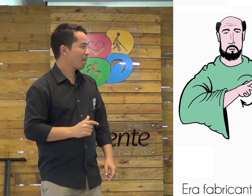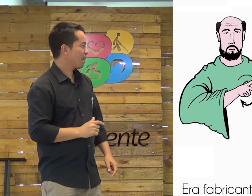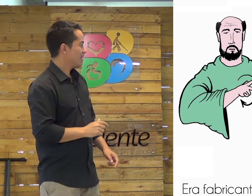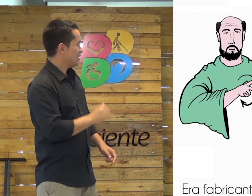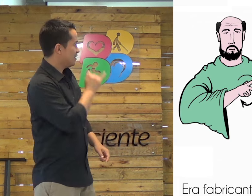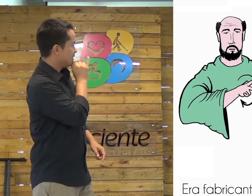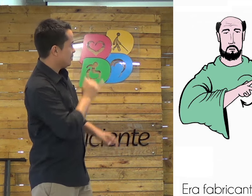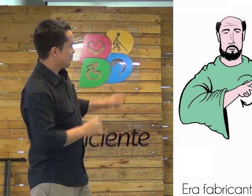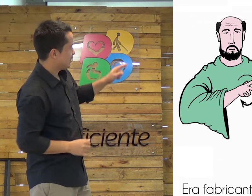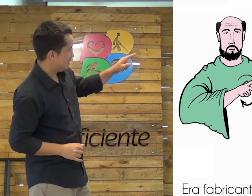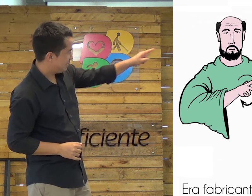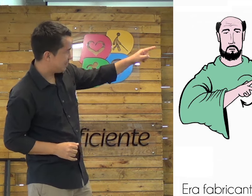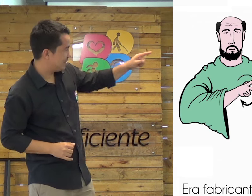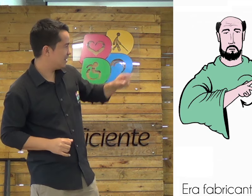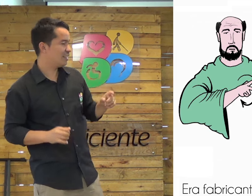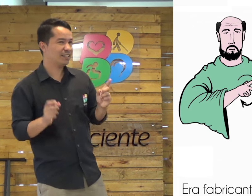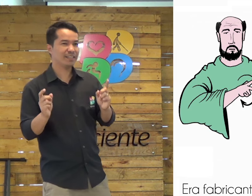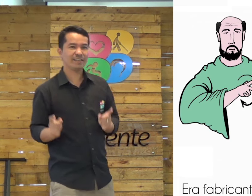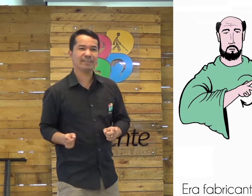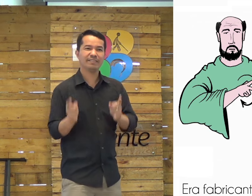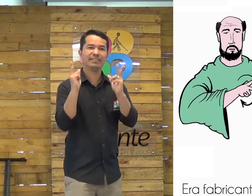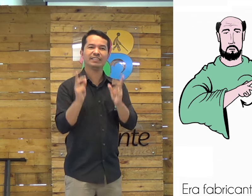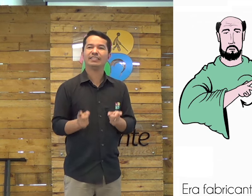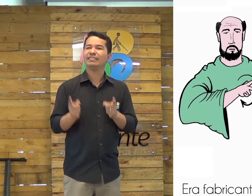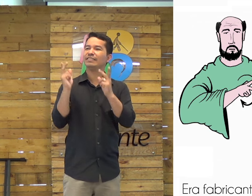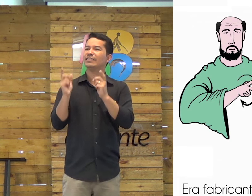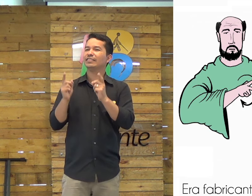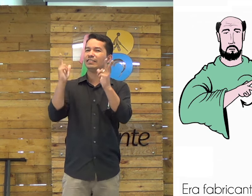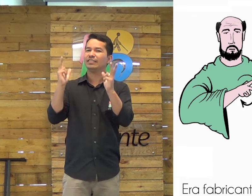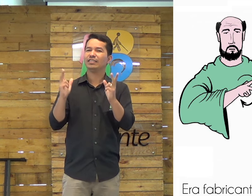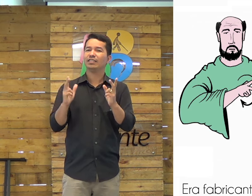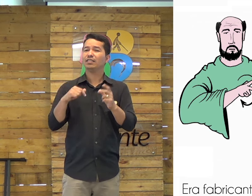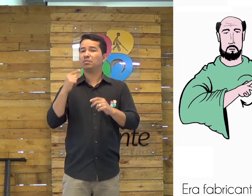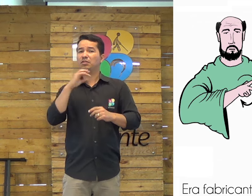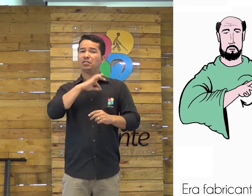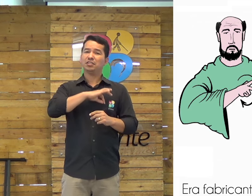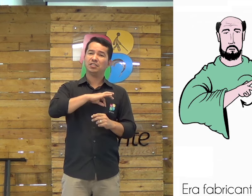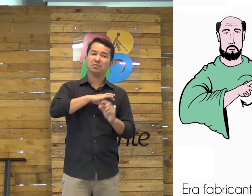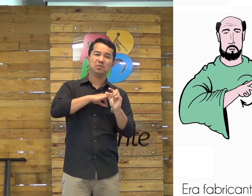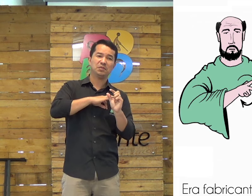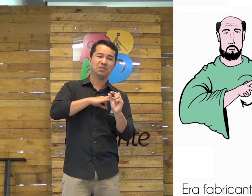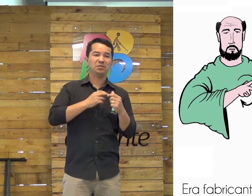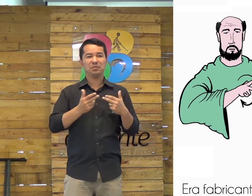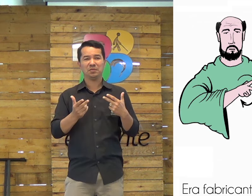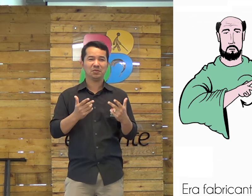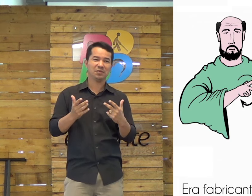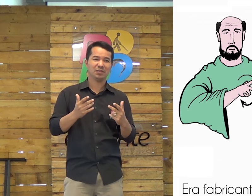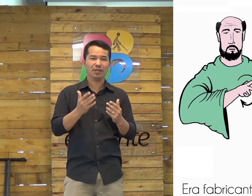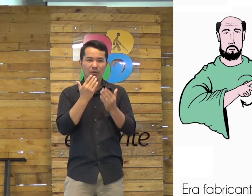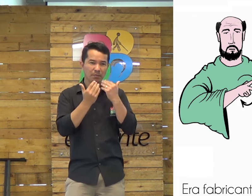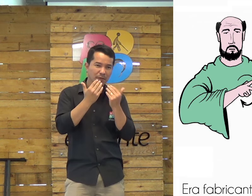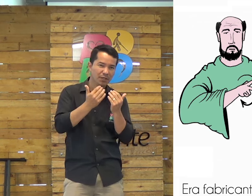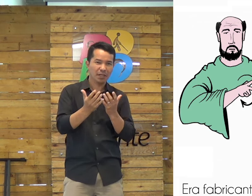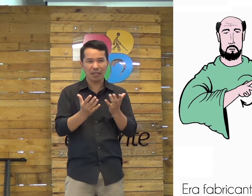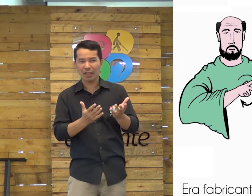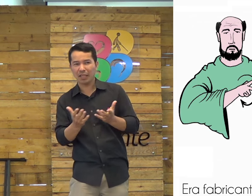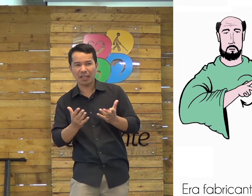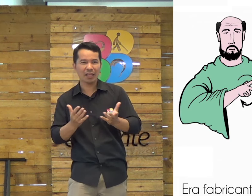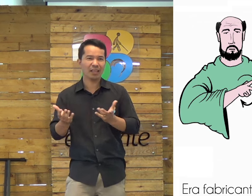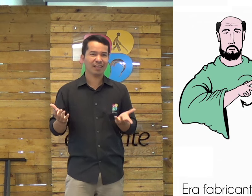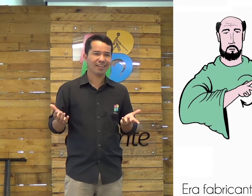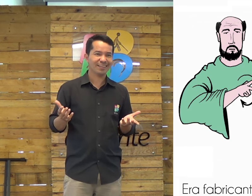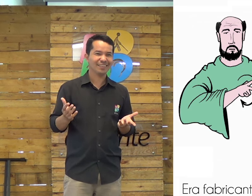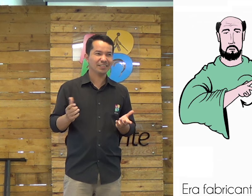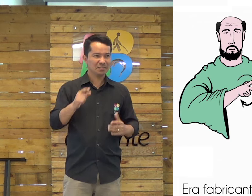Entende? Era assim que ele se mantinha. Ele vendia também tendas, sustentava, coisa e